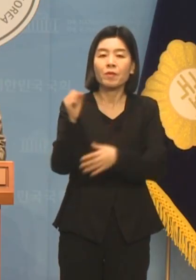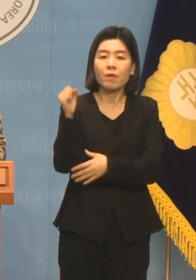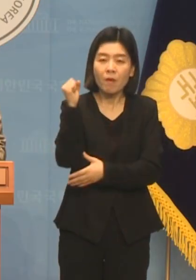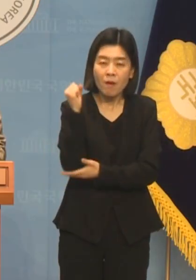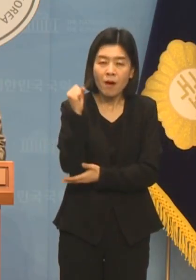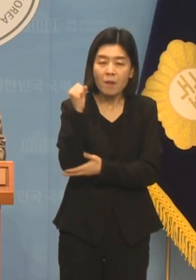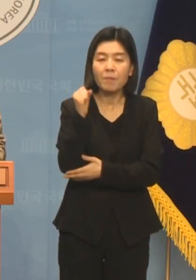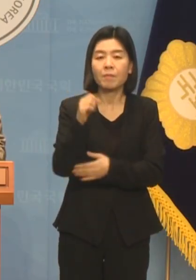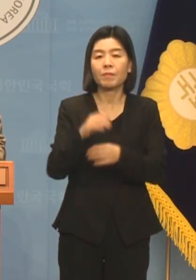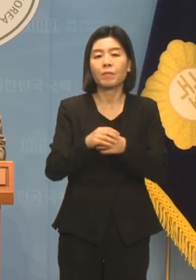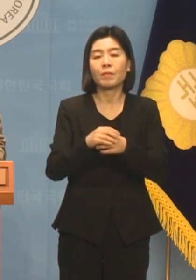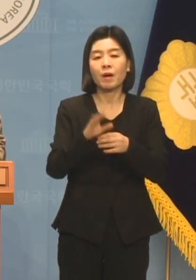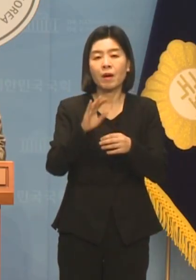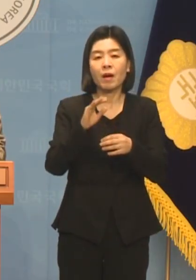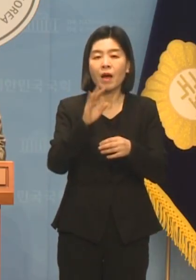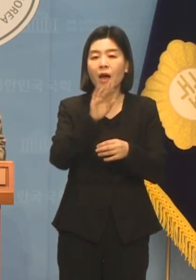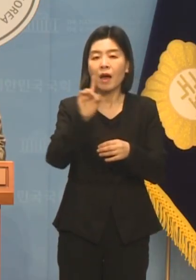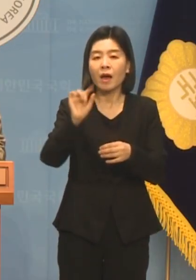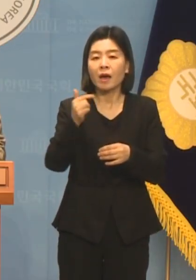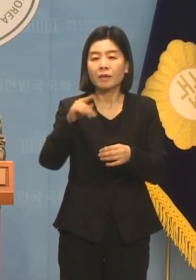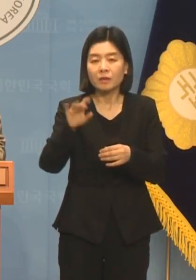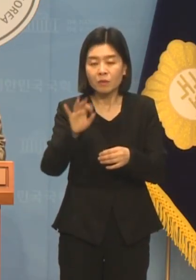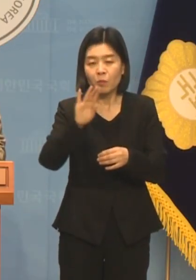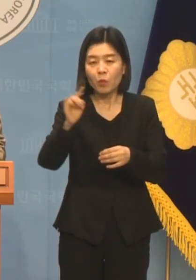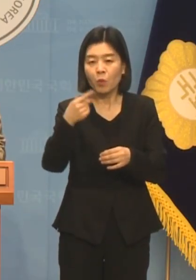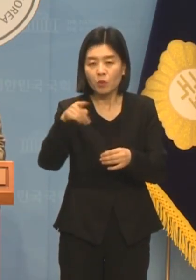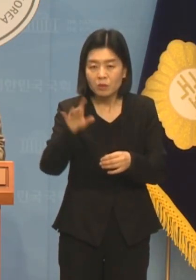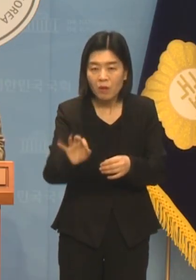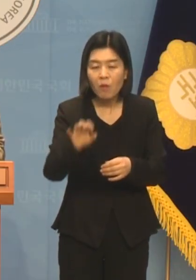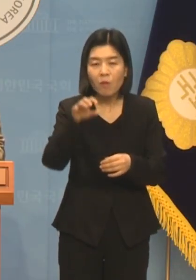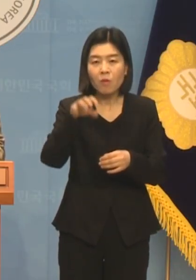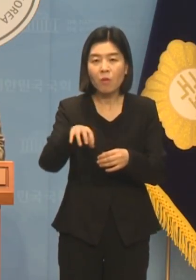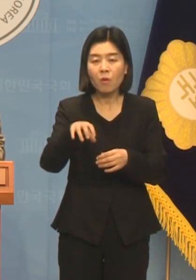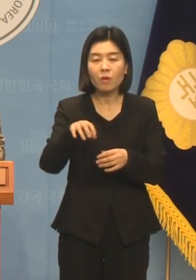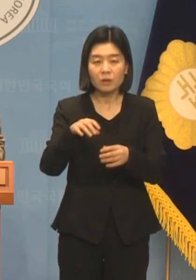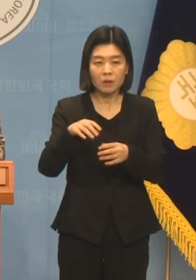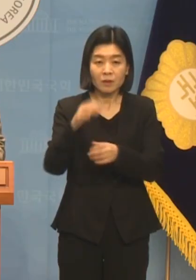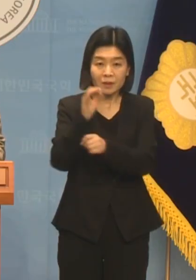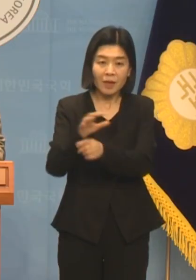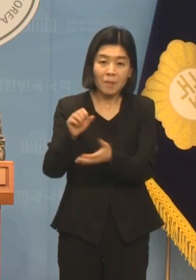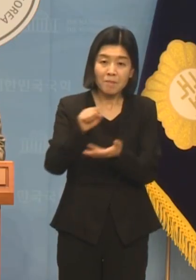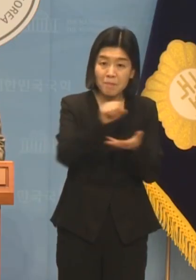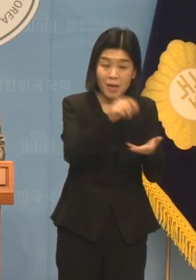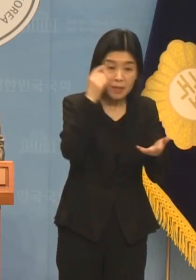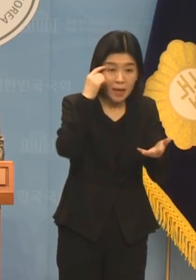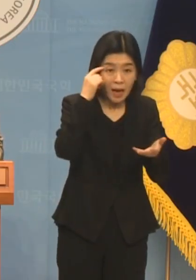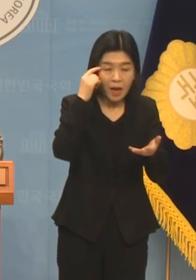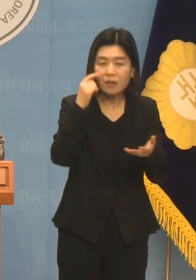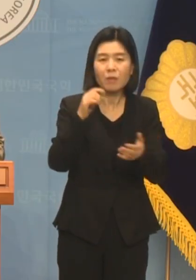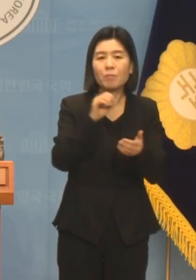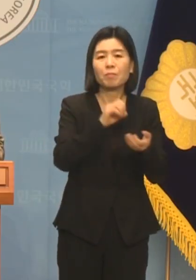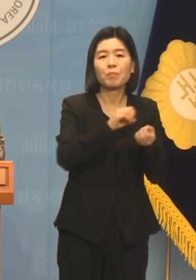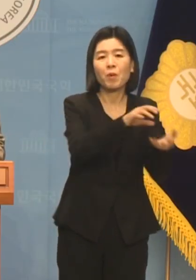구입한 것입니다만 대북 제재로 북한으로 보내지 못하고 창고에 있던